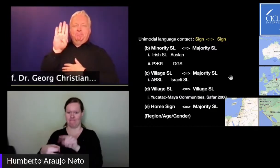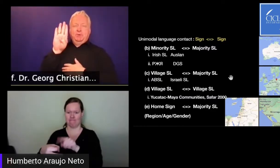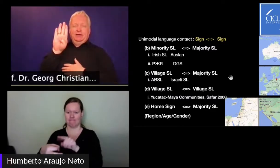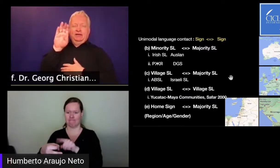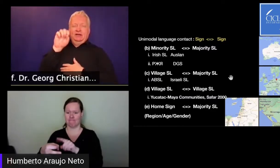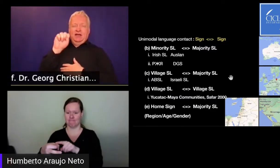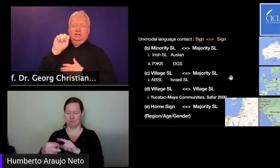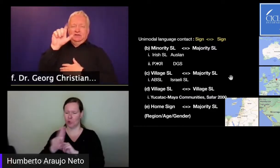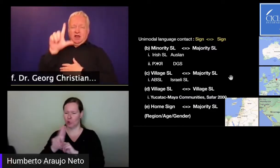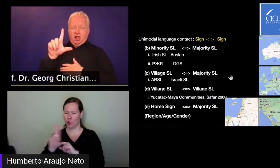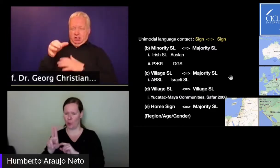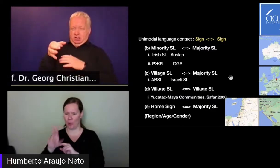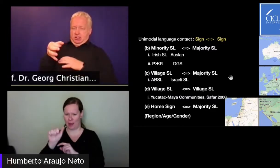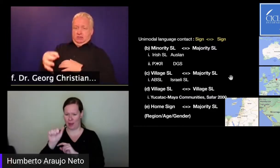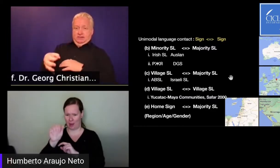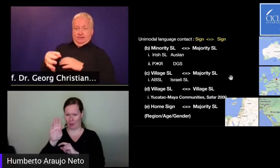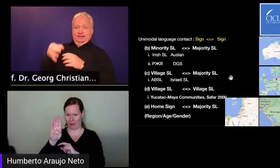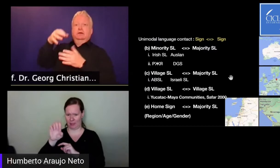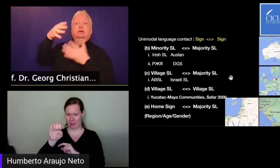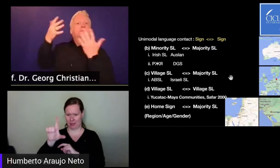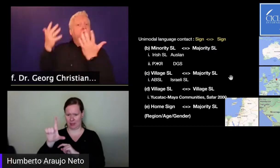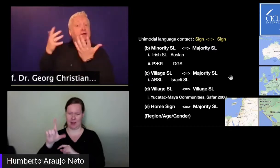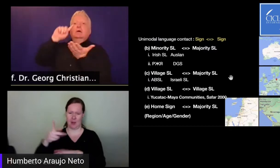E nessas comunidades,